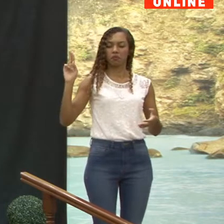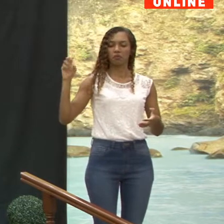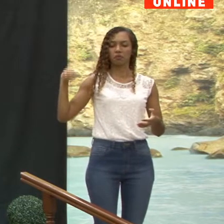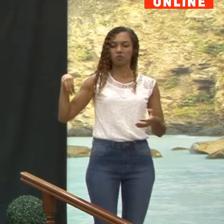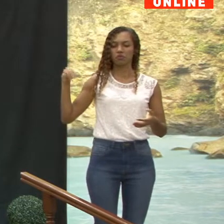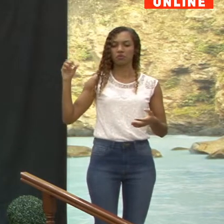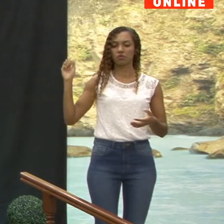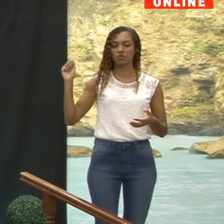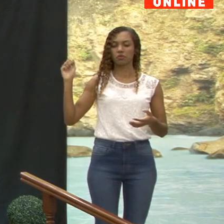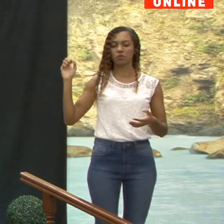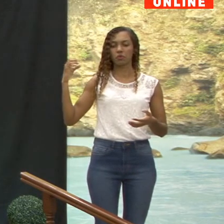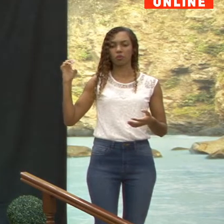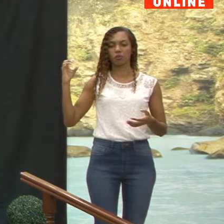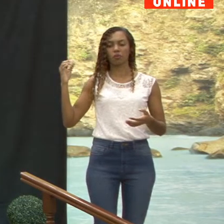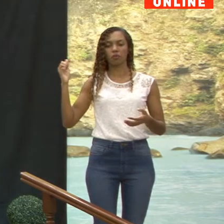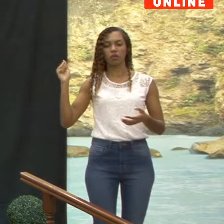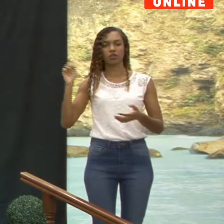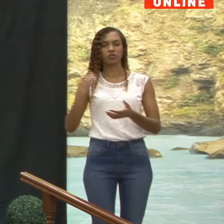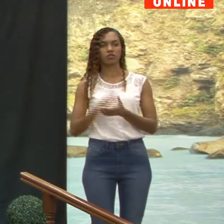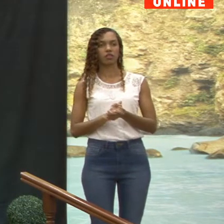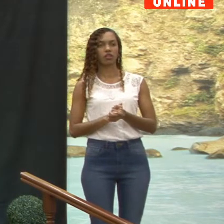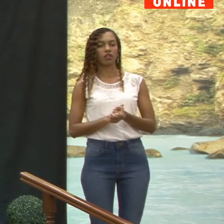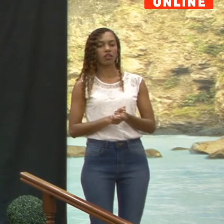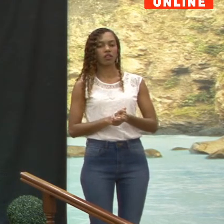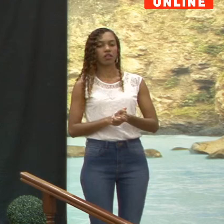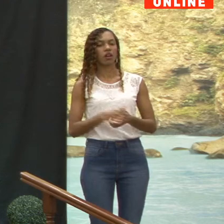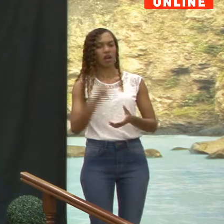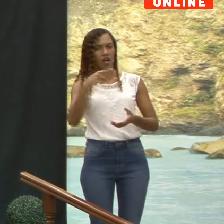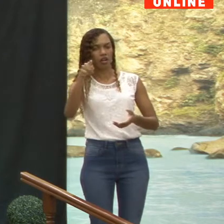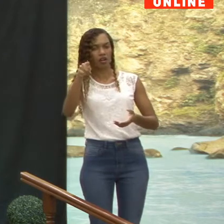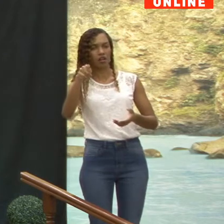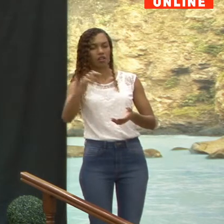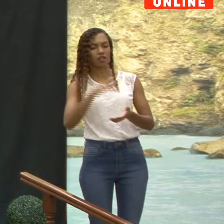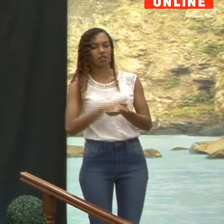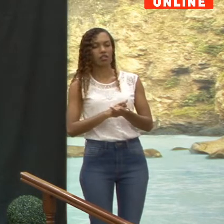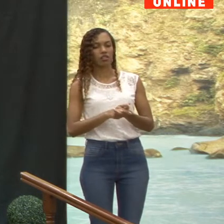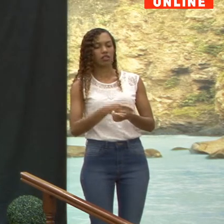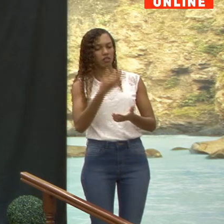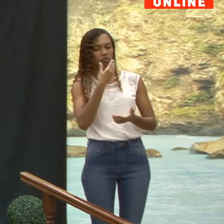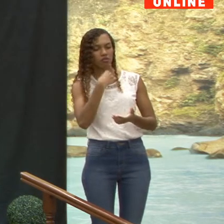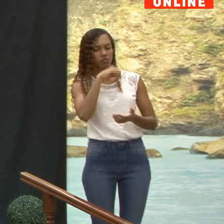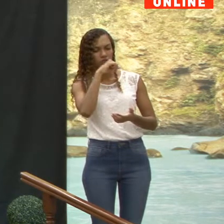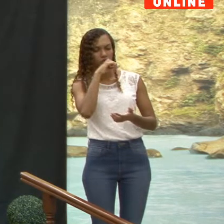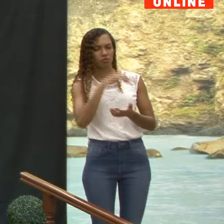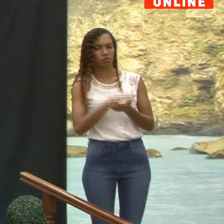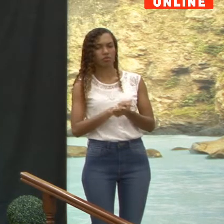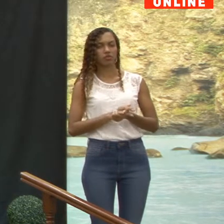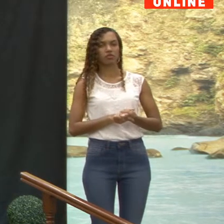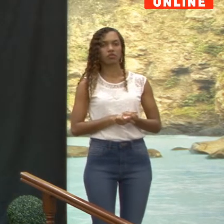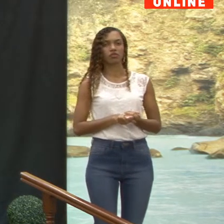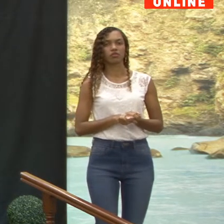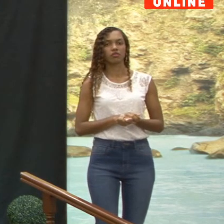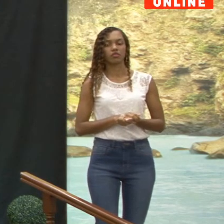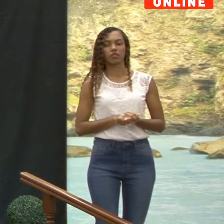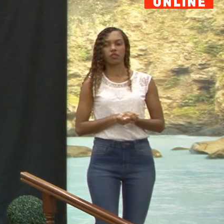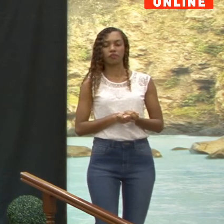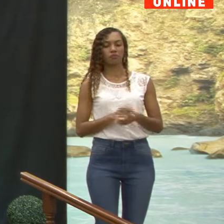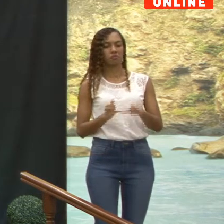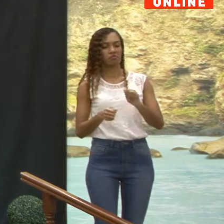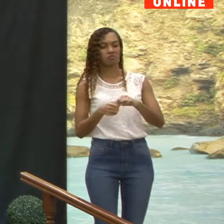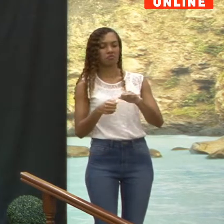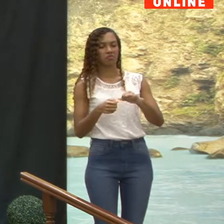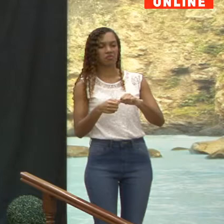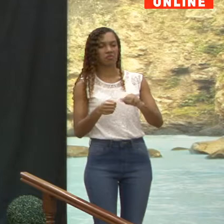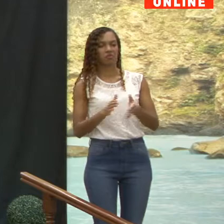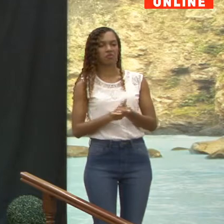Aquele moço, ele se enjoou de ficar debaixo da batuta do pai e falou: meu pai, vou embora, você